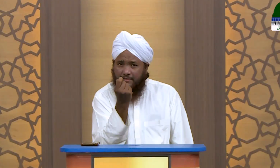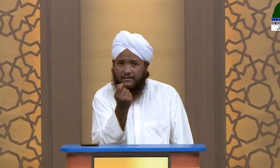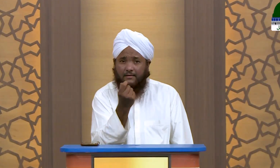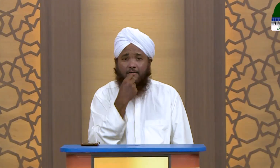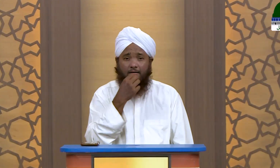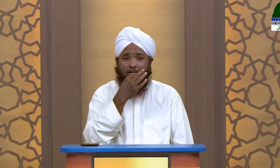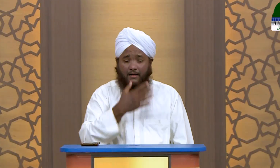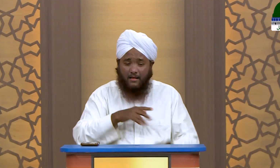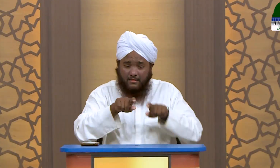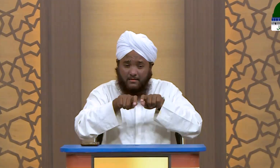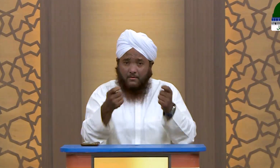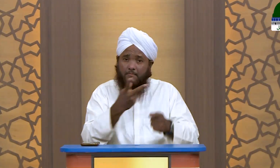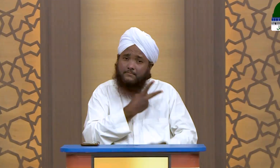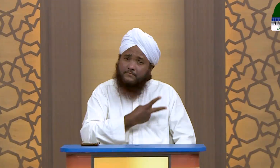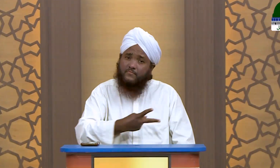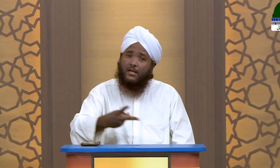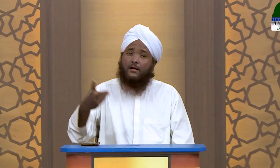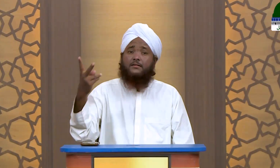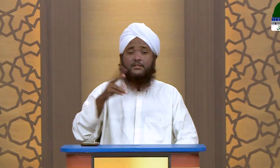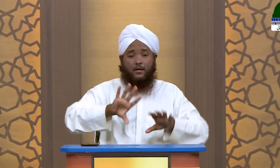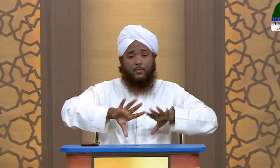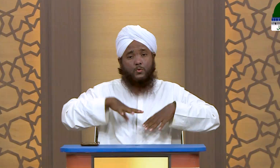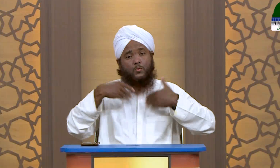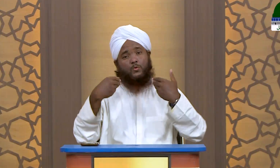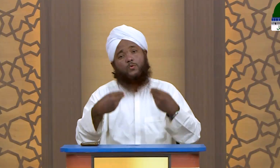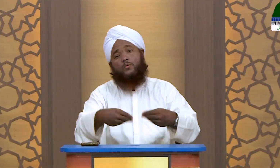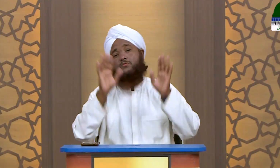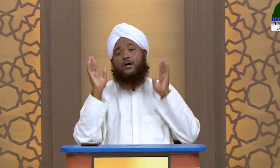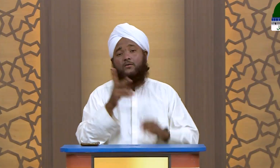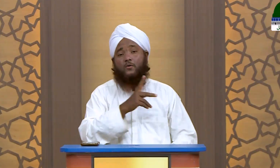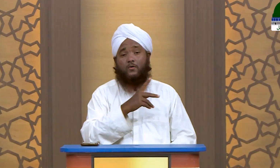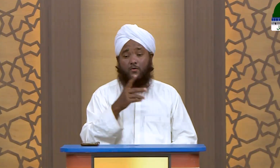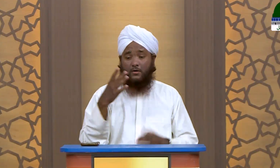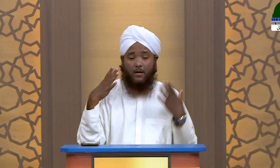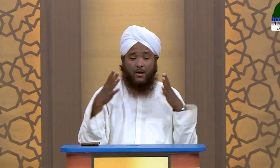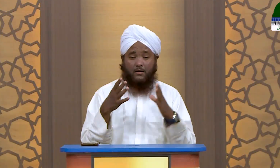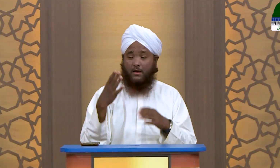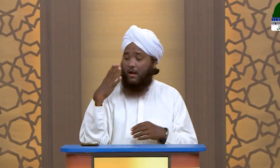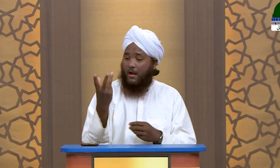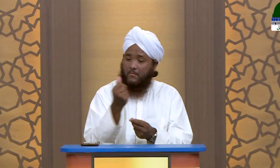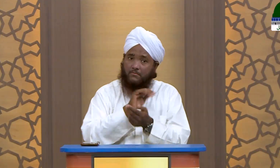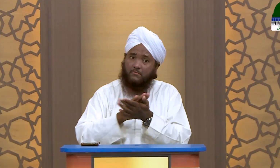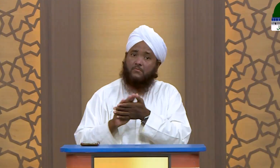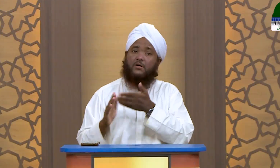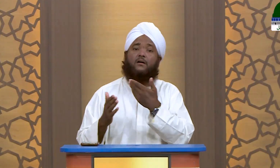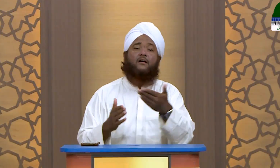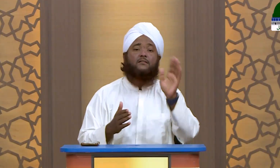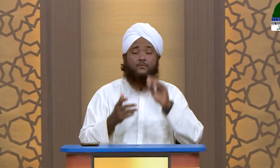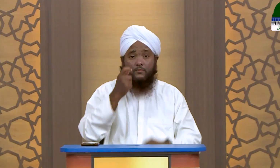ادبی ہمیشہ کے نقصان اور بربادی اعمال کا سبب بھی بن سکتی ہے، کیونکہ اپنے بڑوں کی بے